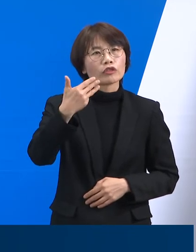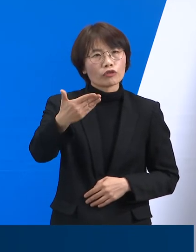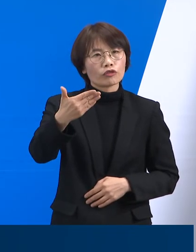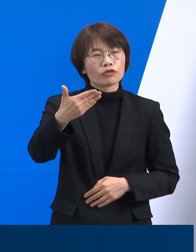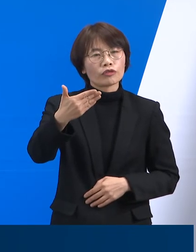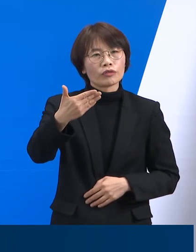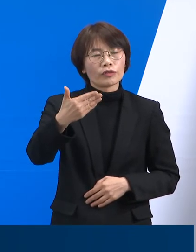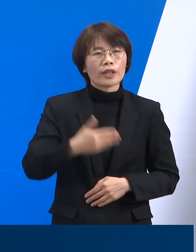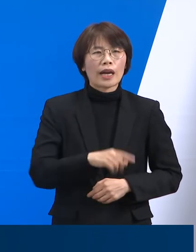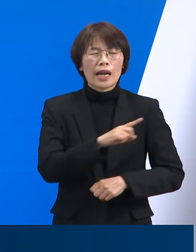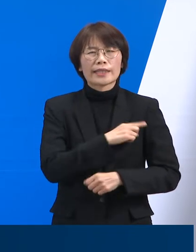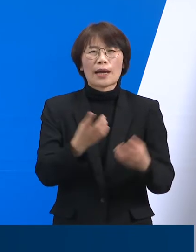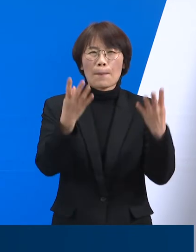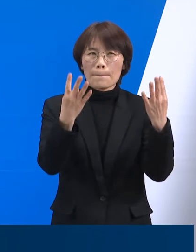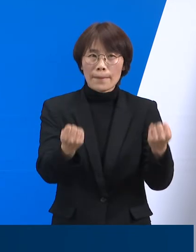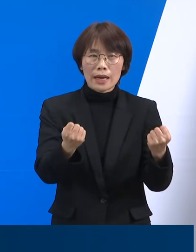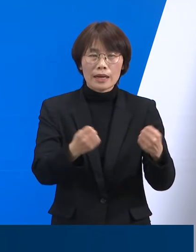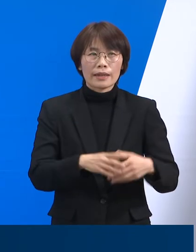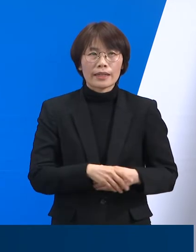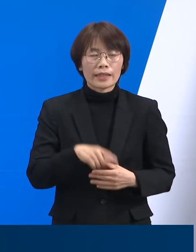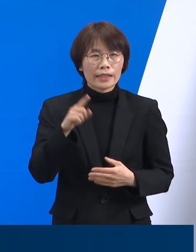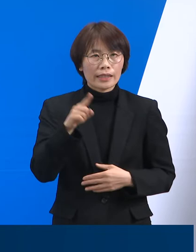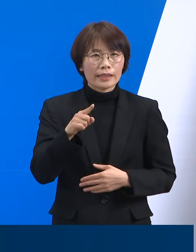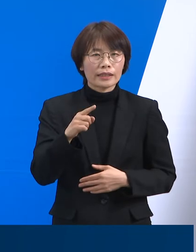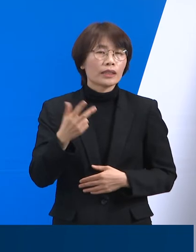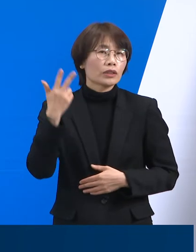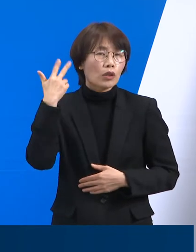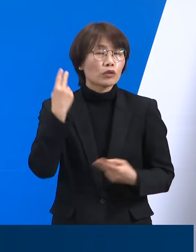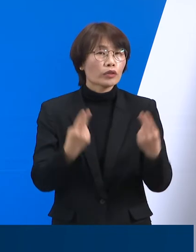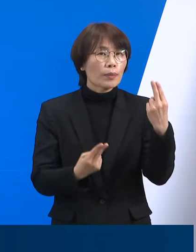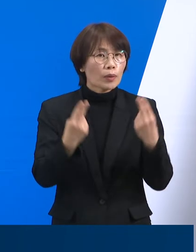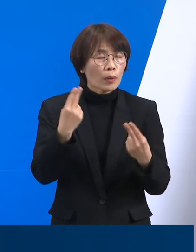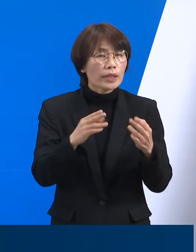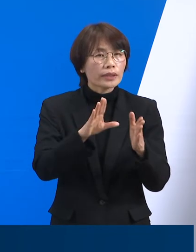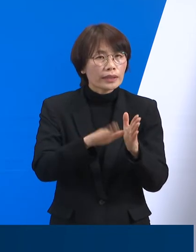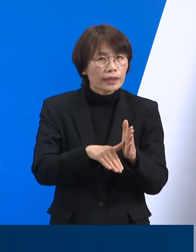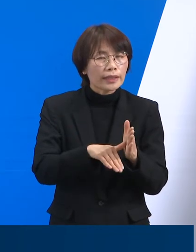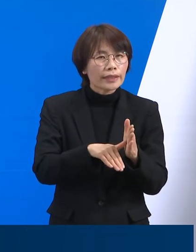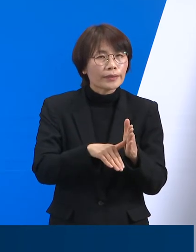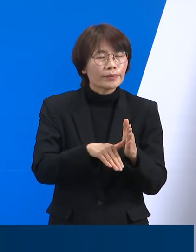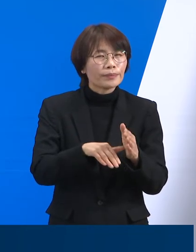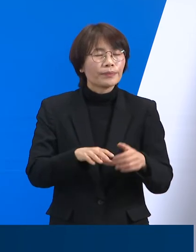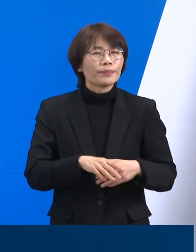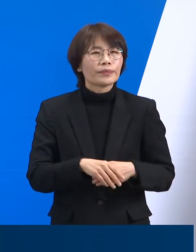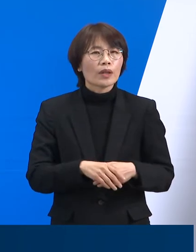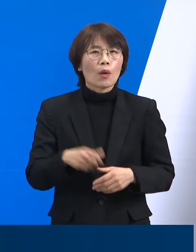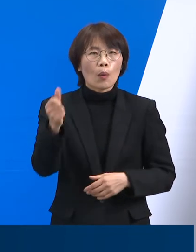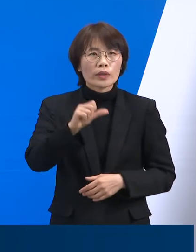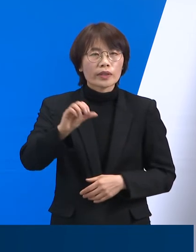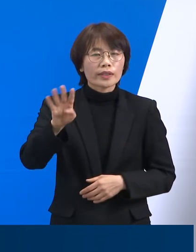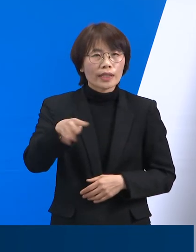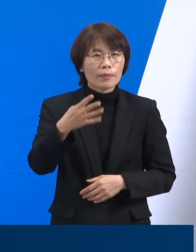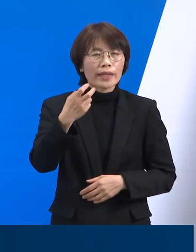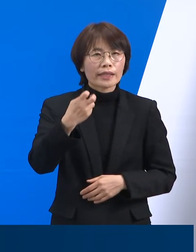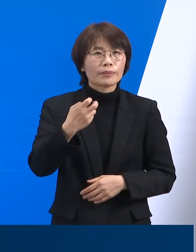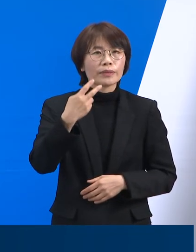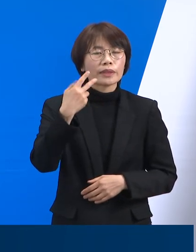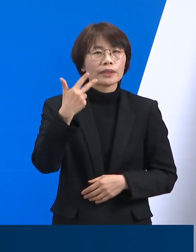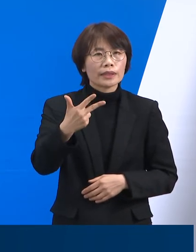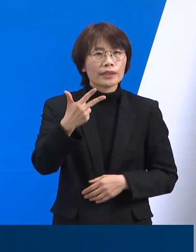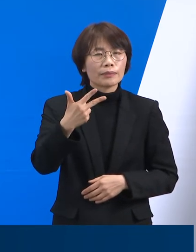14,992명으로 가장 높게 나타났으며, 이는 전주의 9,565명 대비 5,427명